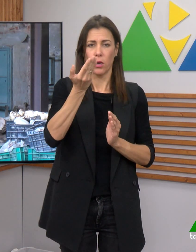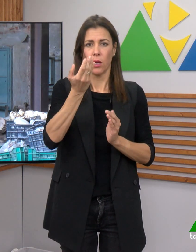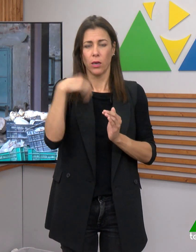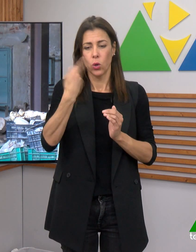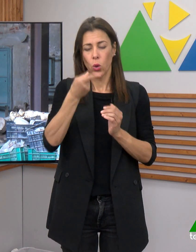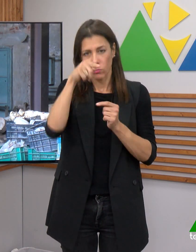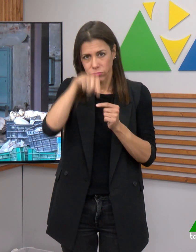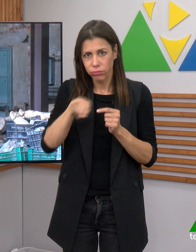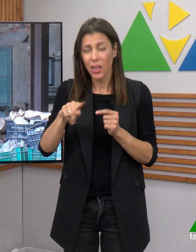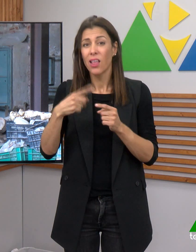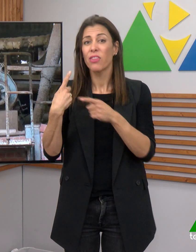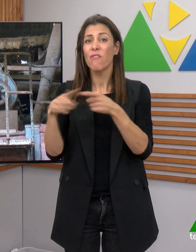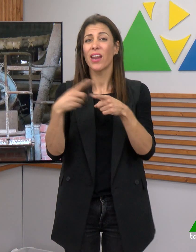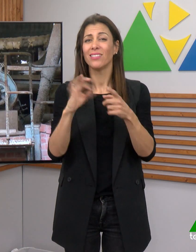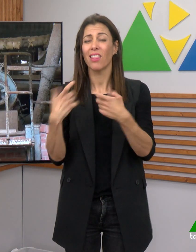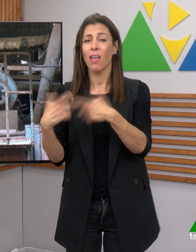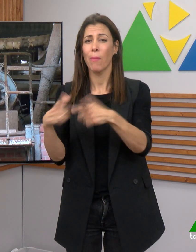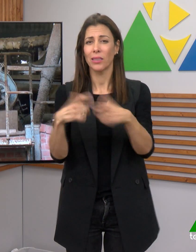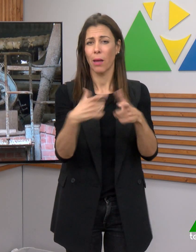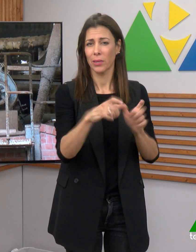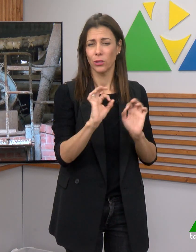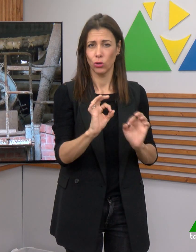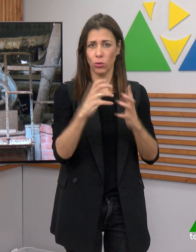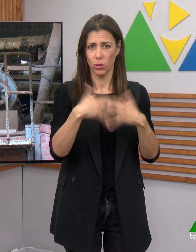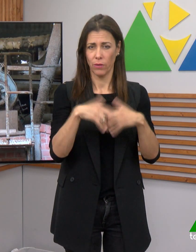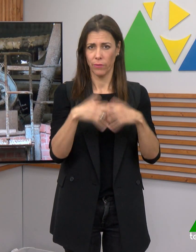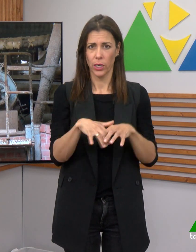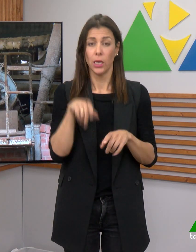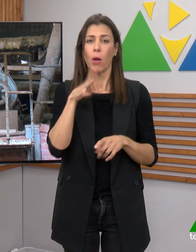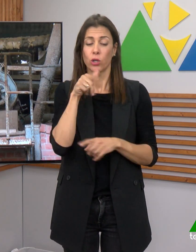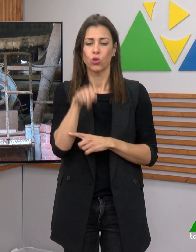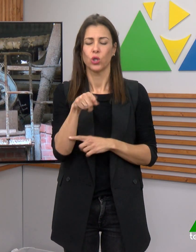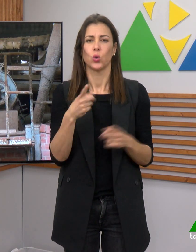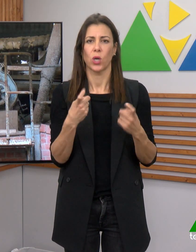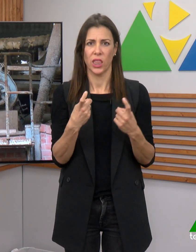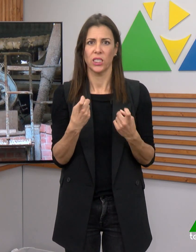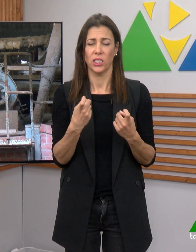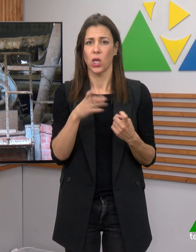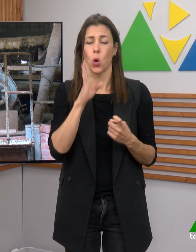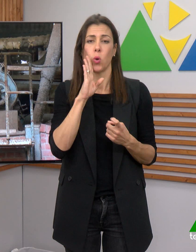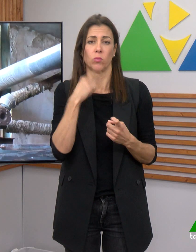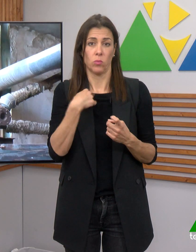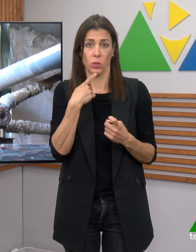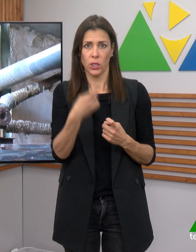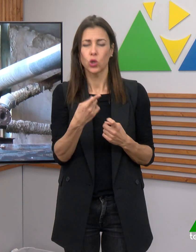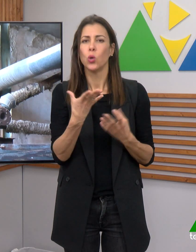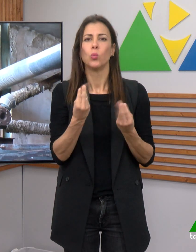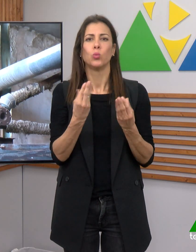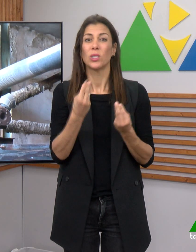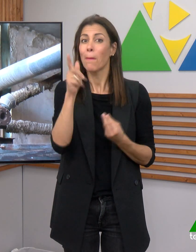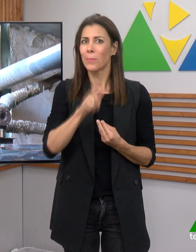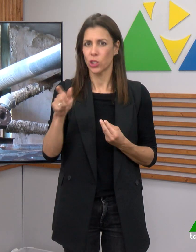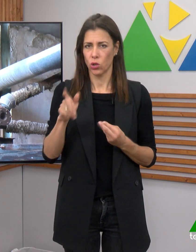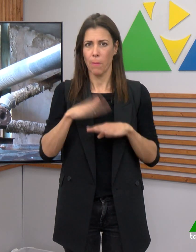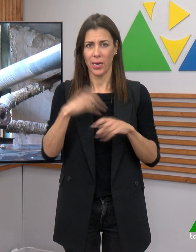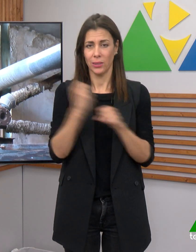distintos departamentos de la fábrica, ¿no? Es decir, que indudablemente esto requiere, como decía antes, una gran cantidad de personal,